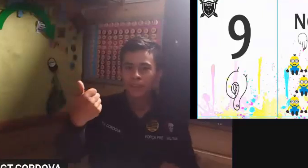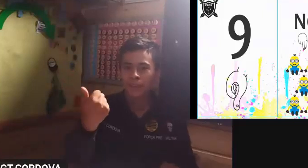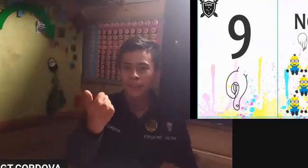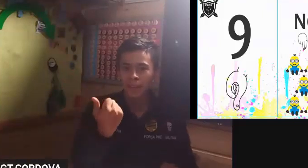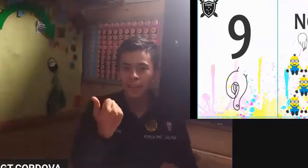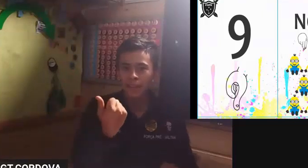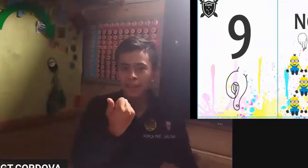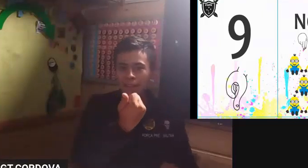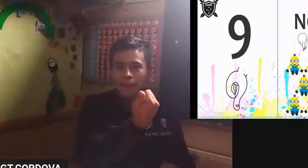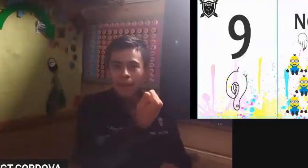6,